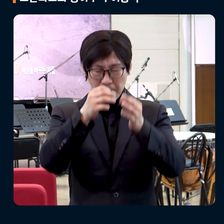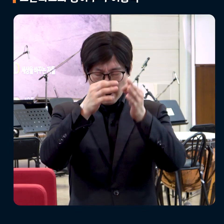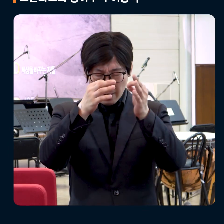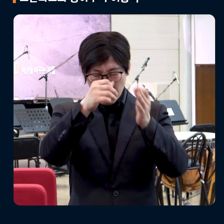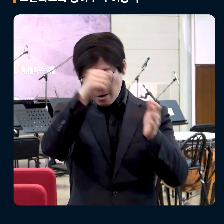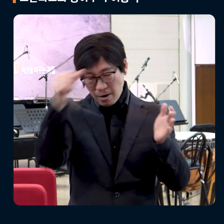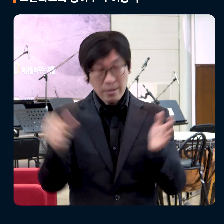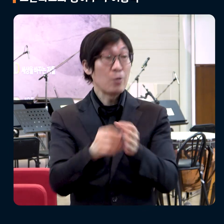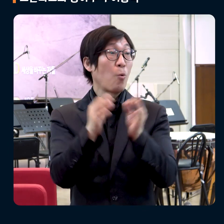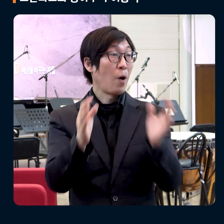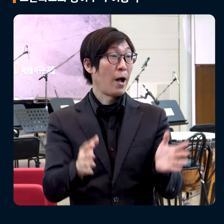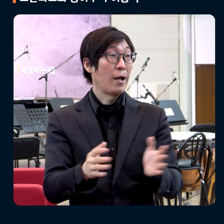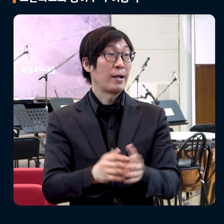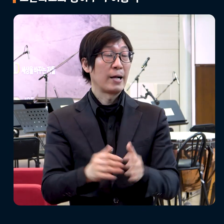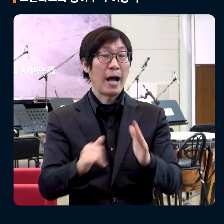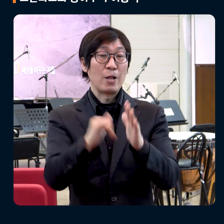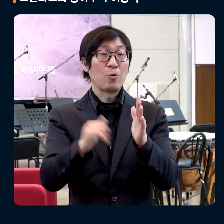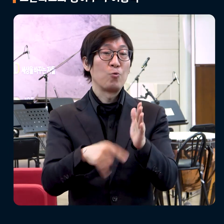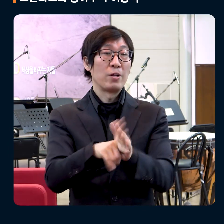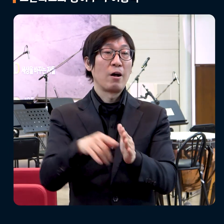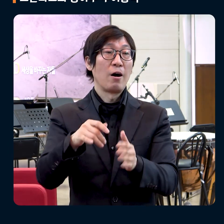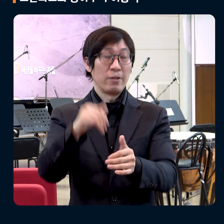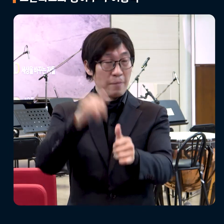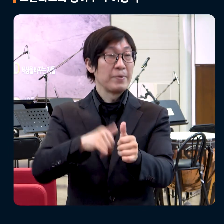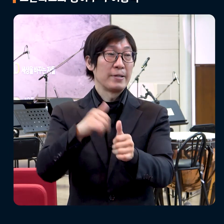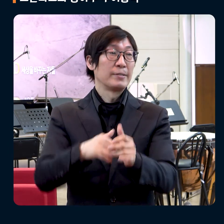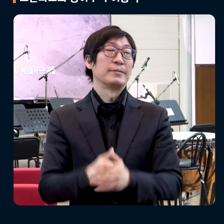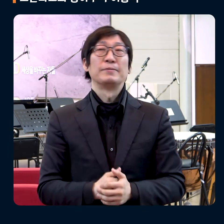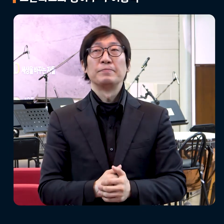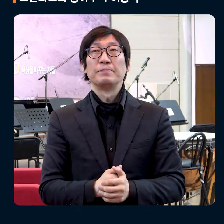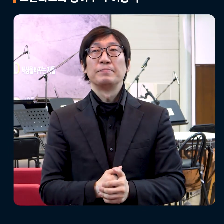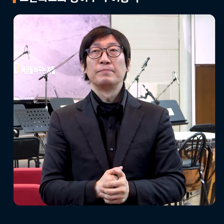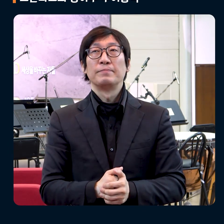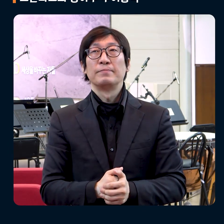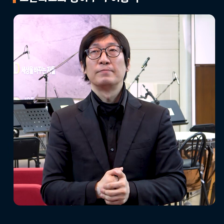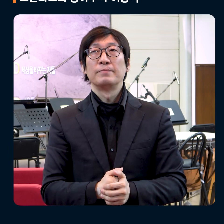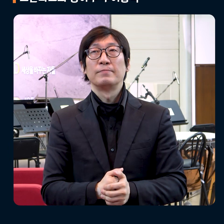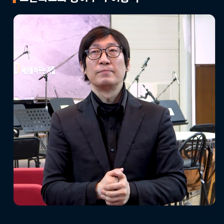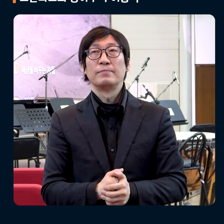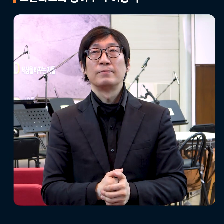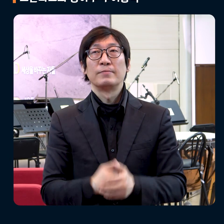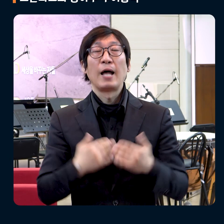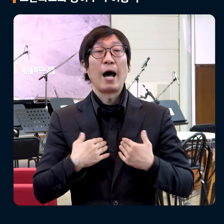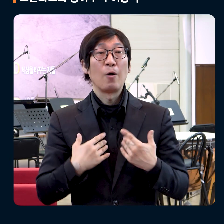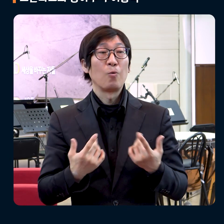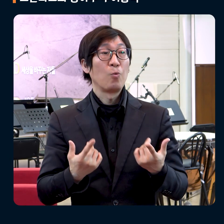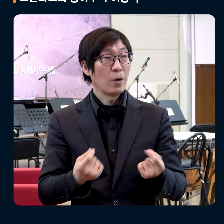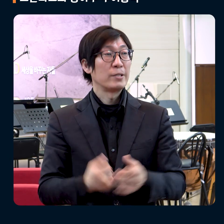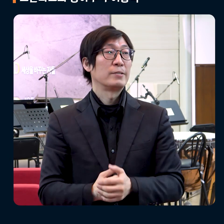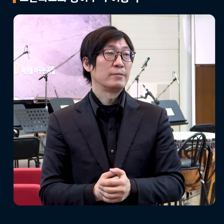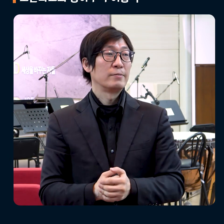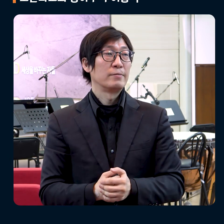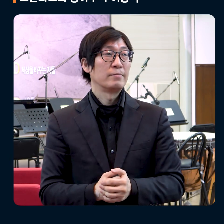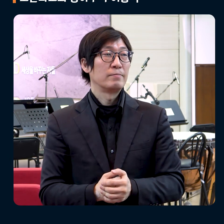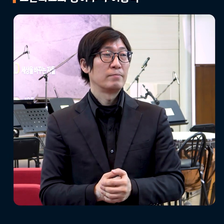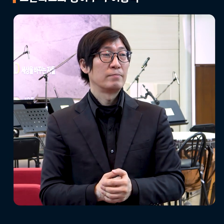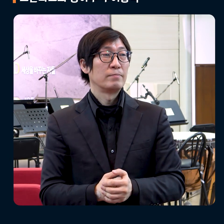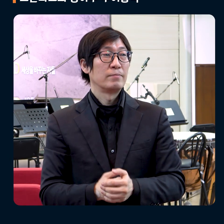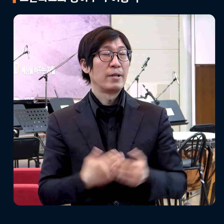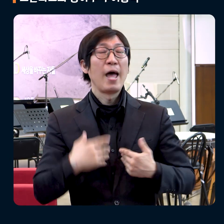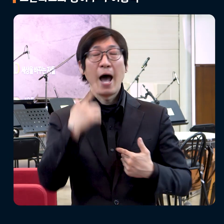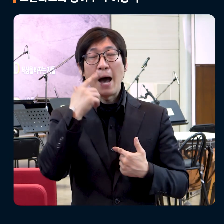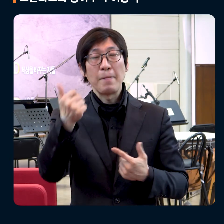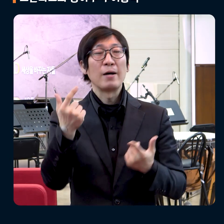아빠 평생 교회 위에, 평생 우리 가족 위에 헌신하신 분이고 영혼위에 헌신하신 분입니다.